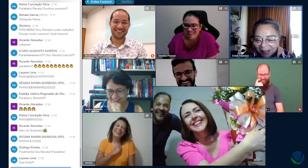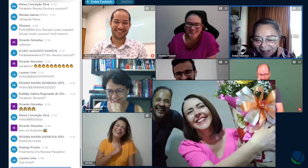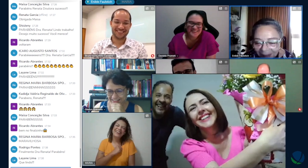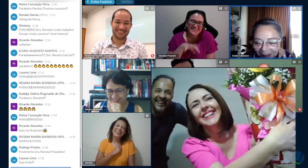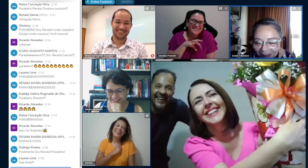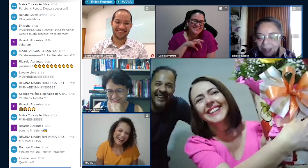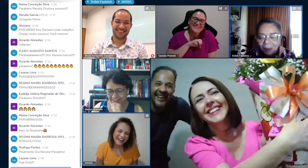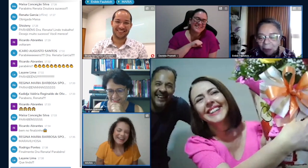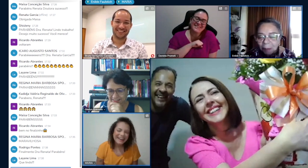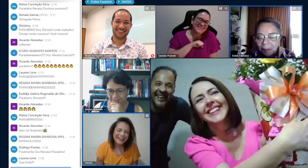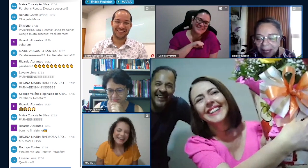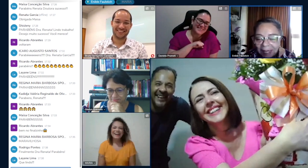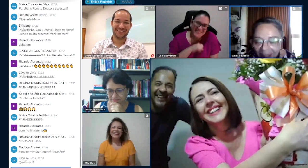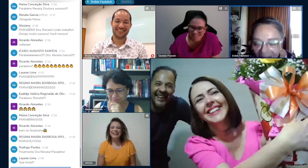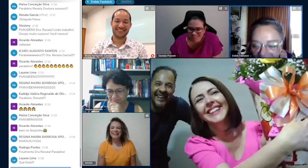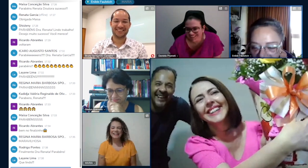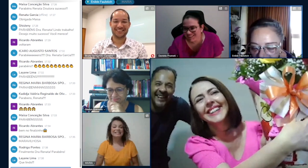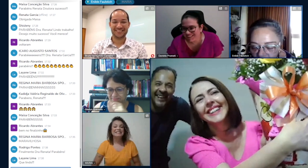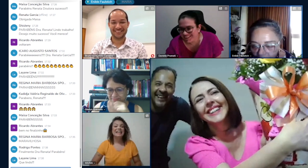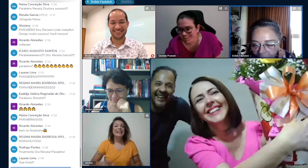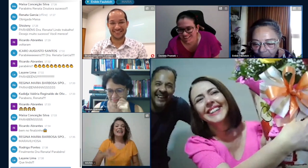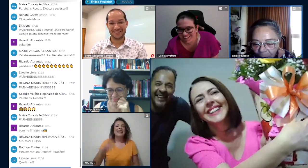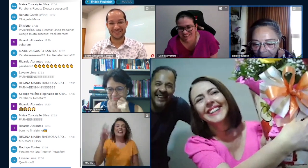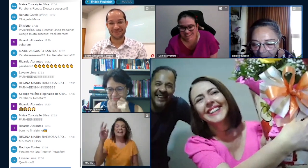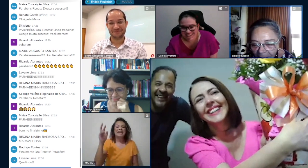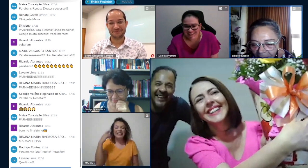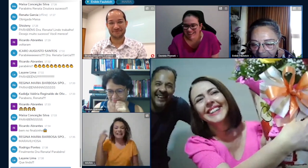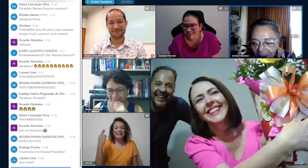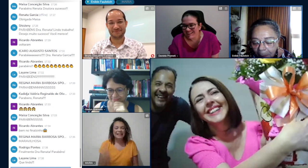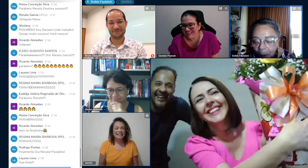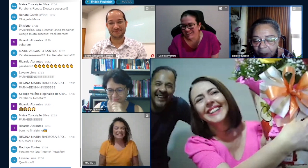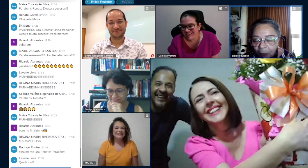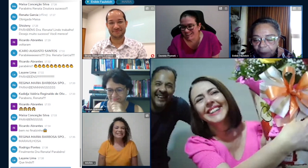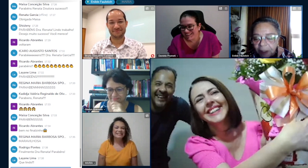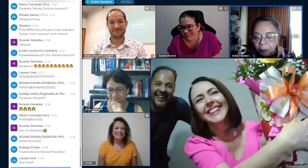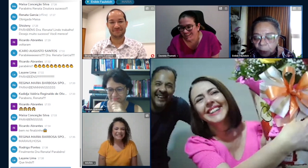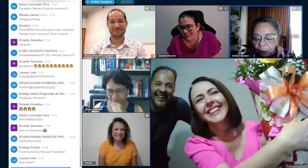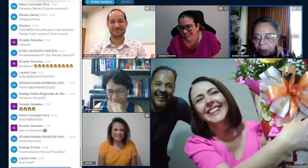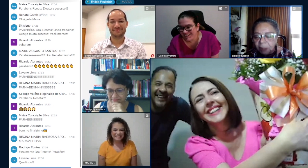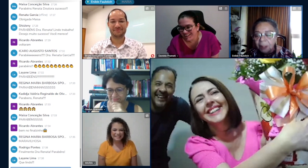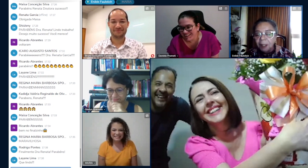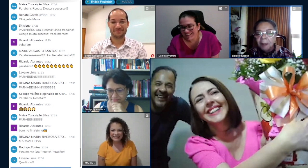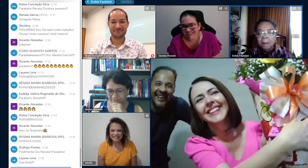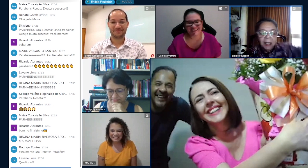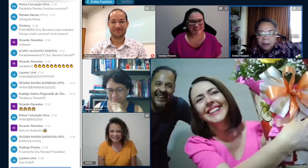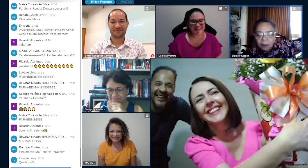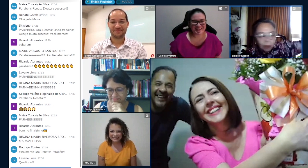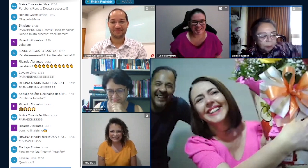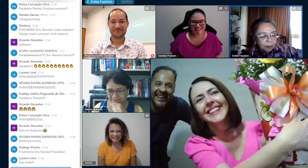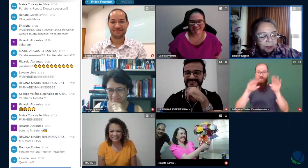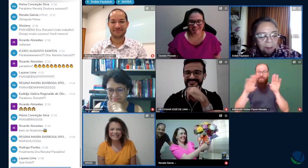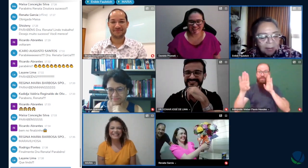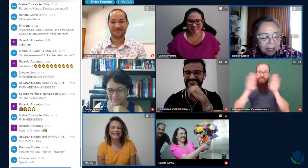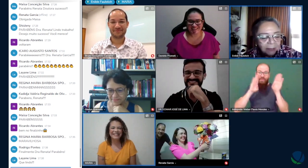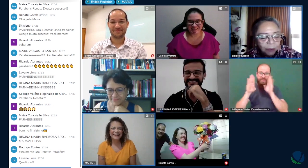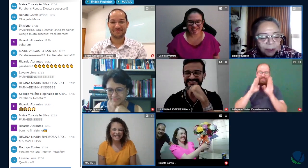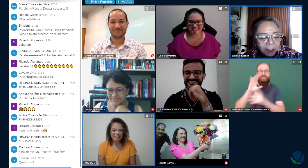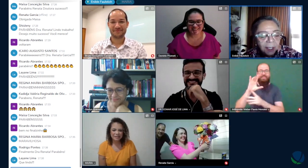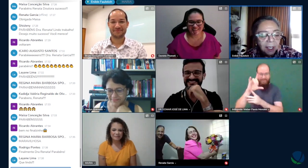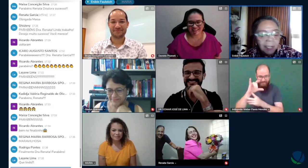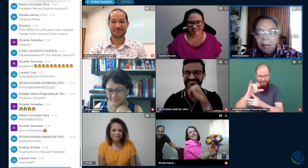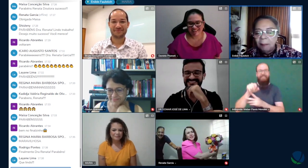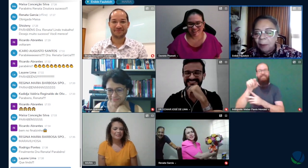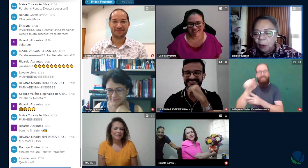Amor. Renata, querida, linda sua foto aí, linda. Põe no Facebook, manda todo mundo estampar aí que